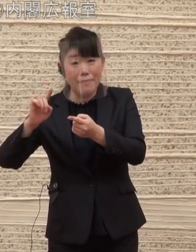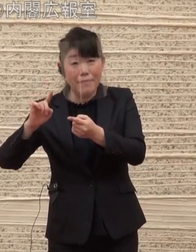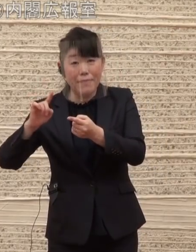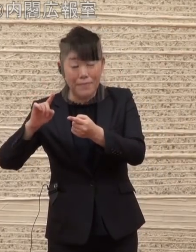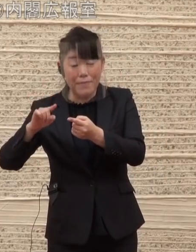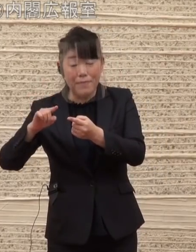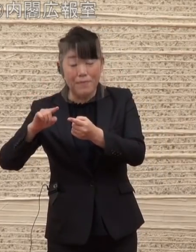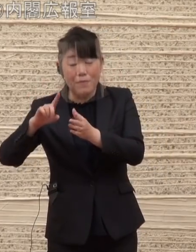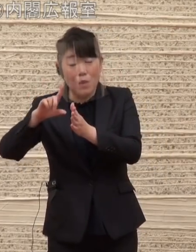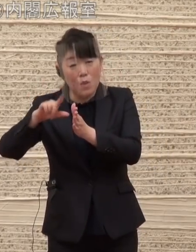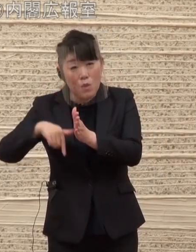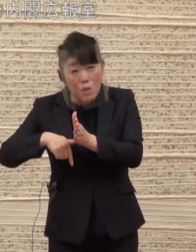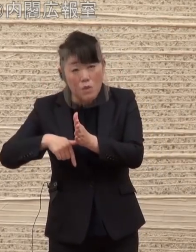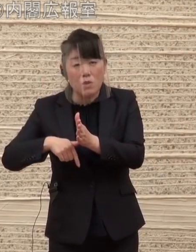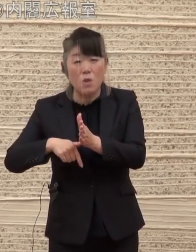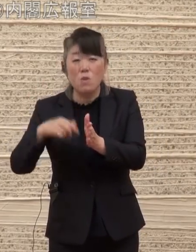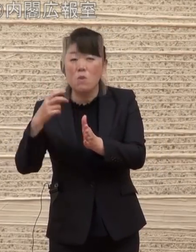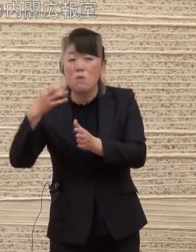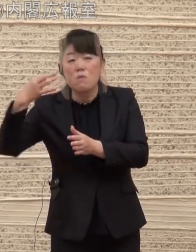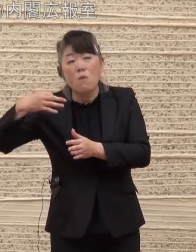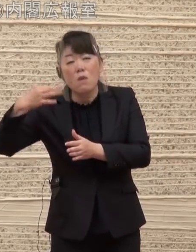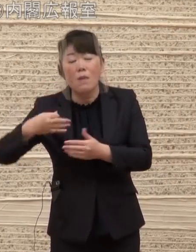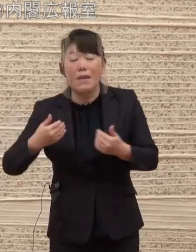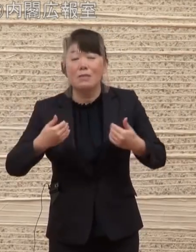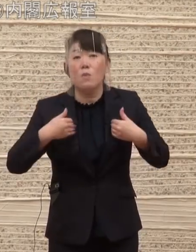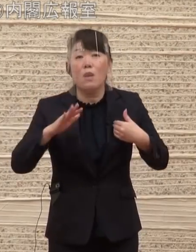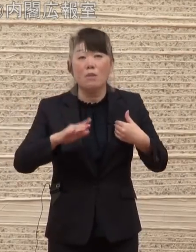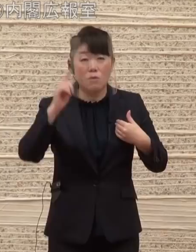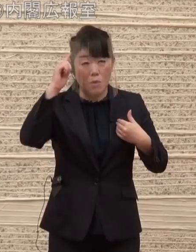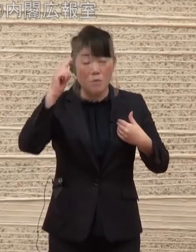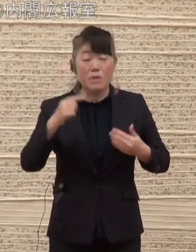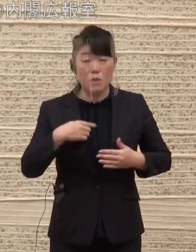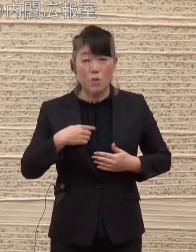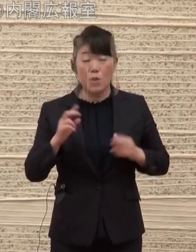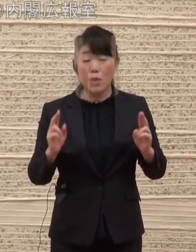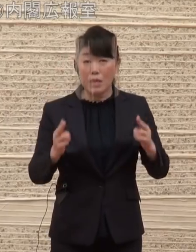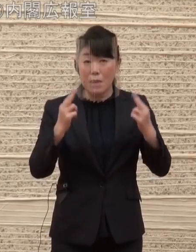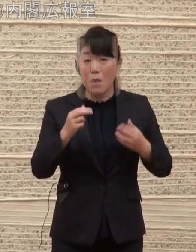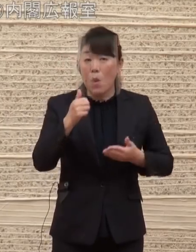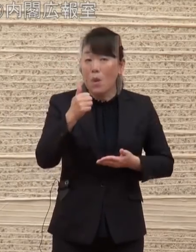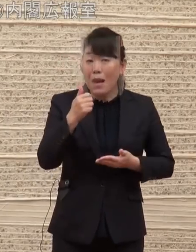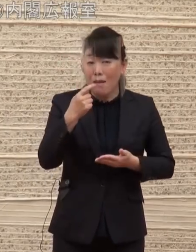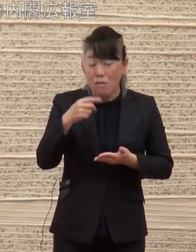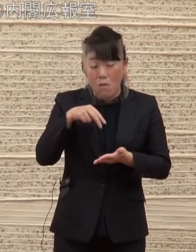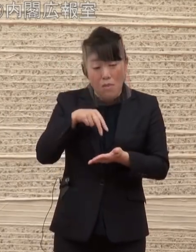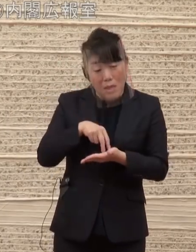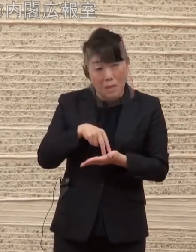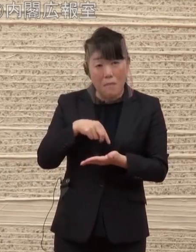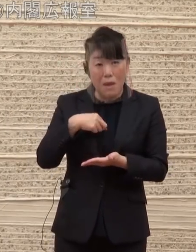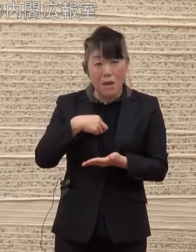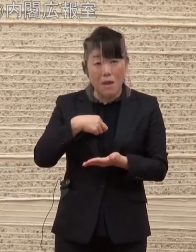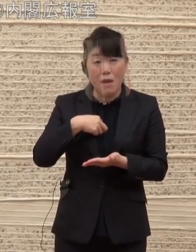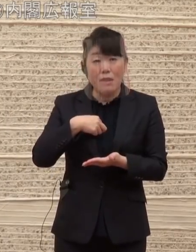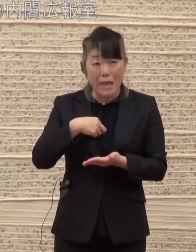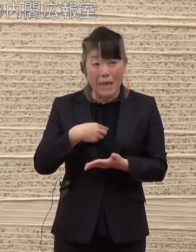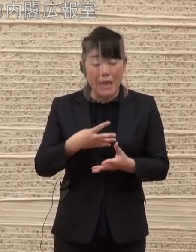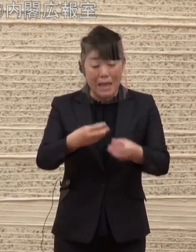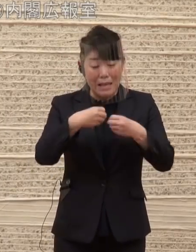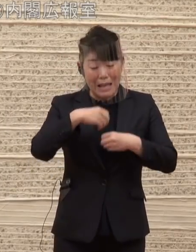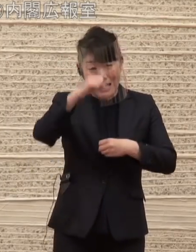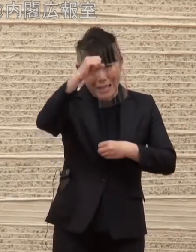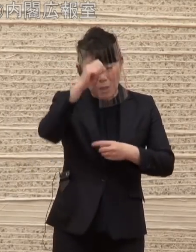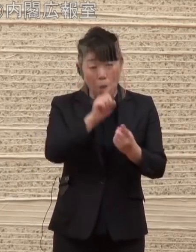いいすべきだというふうに思っていますそれでもこれは正専門家としての立場としてはまぁ今回の感染症対策